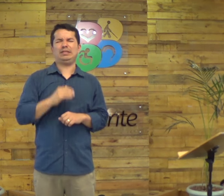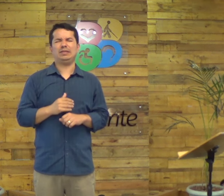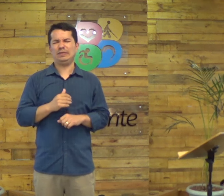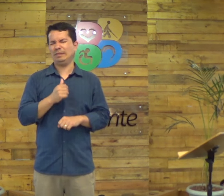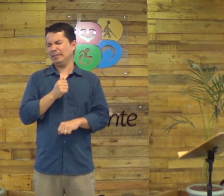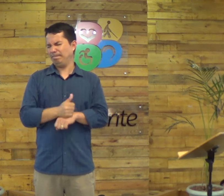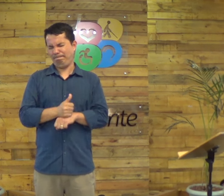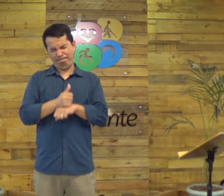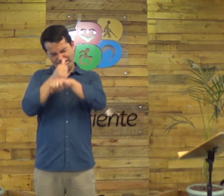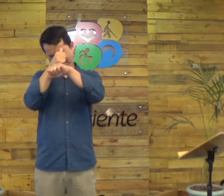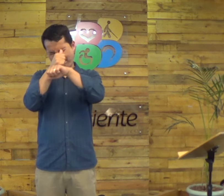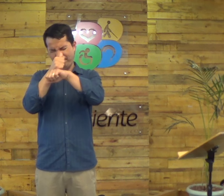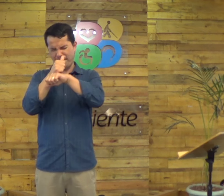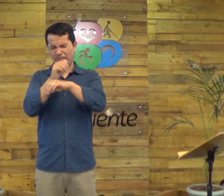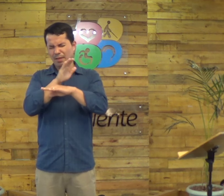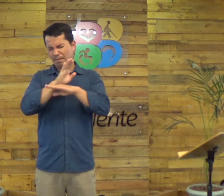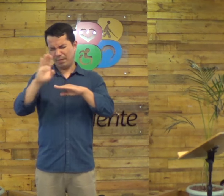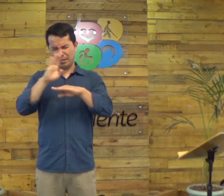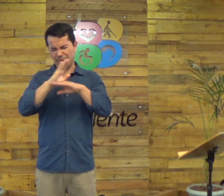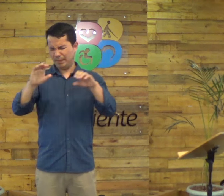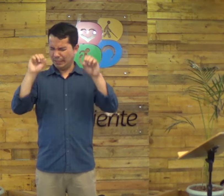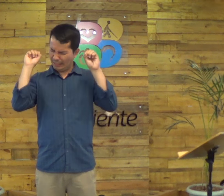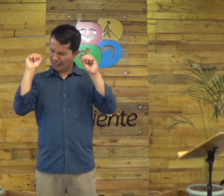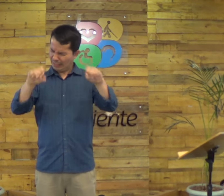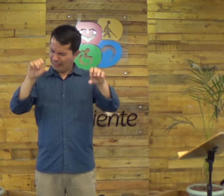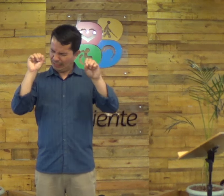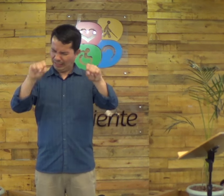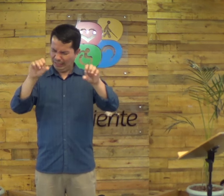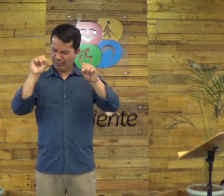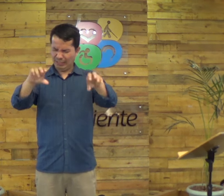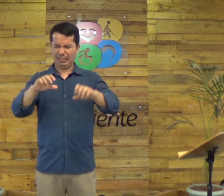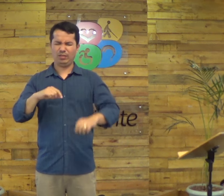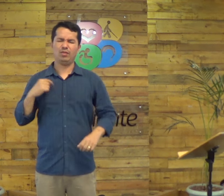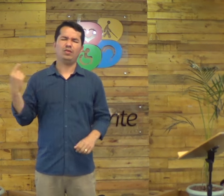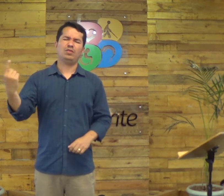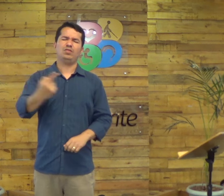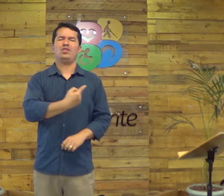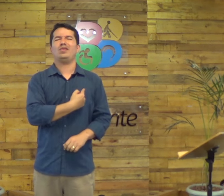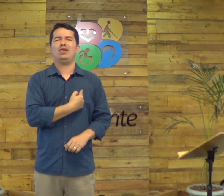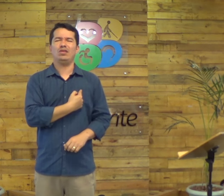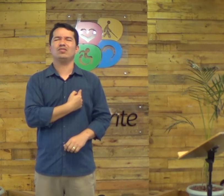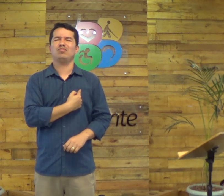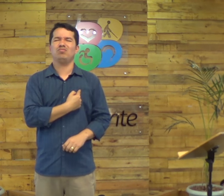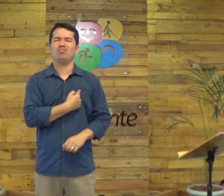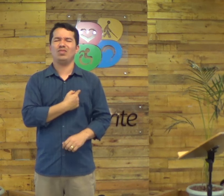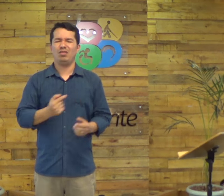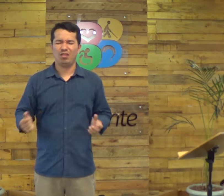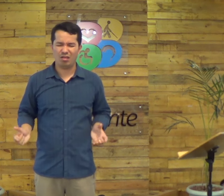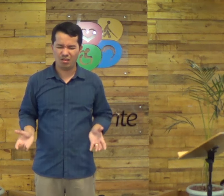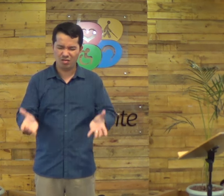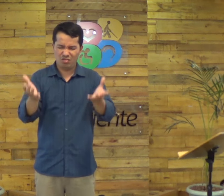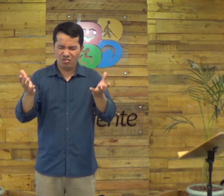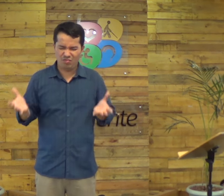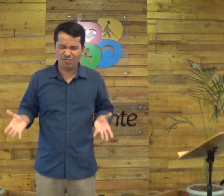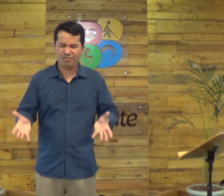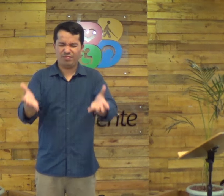sabe, principalmente Deus, uma coisa que, Barnabé nos ensina, é que nós devemos,